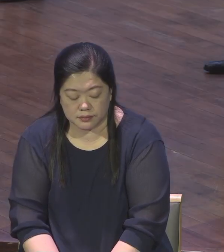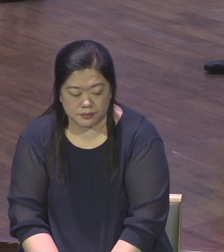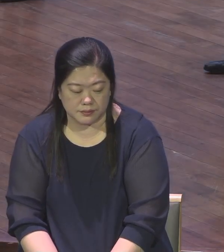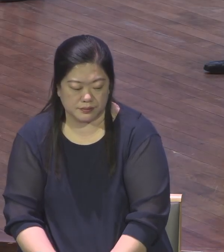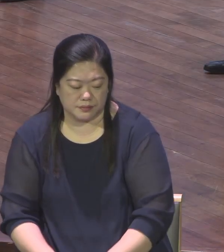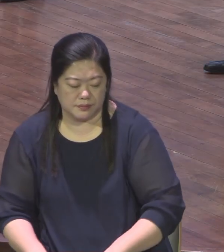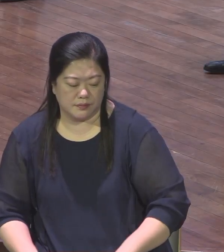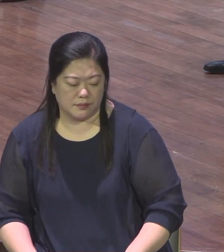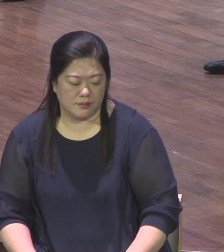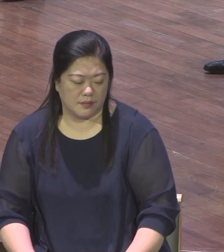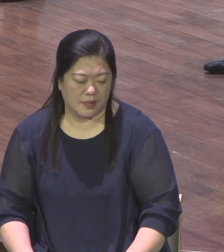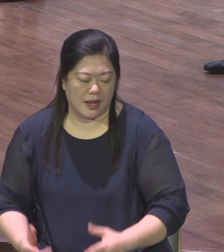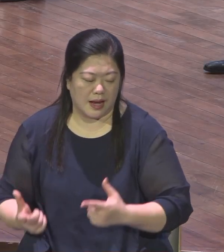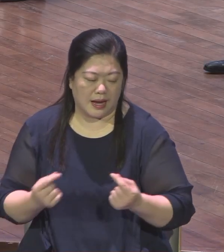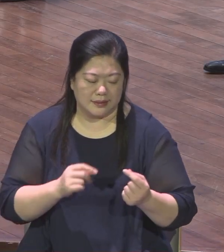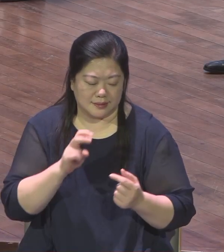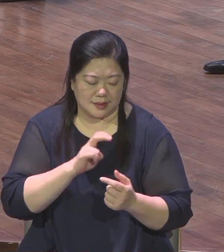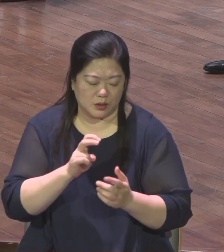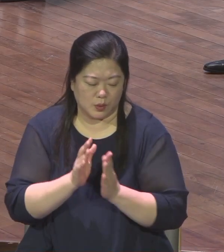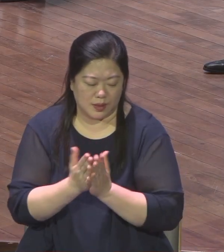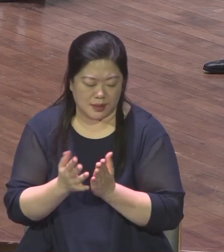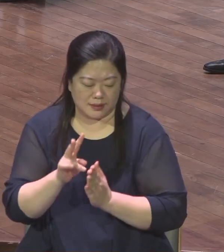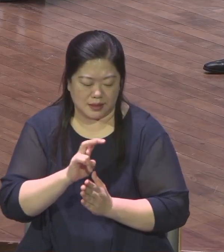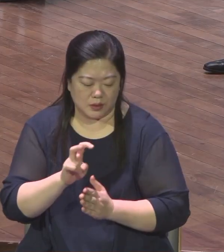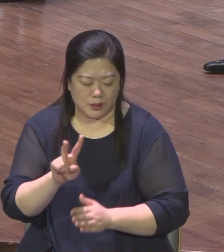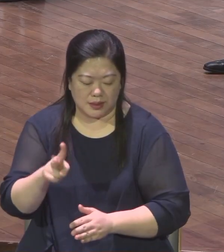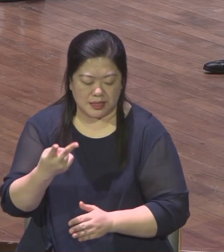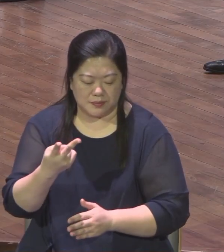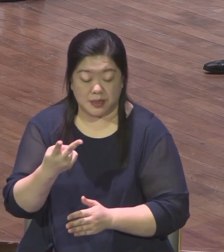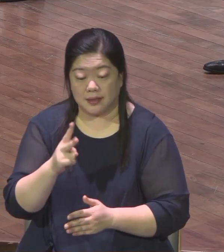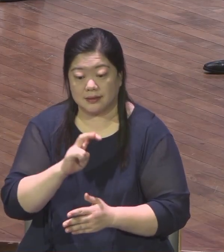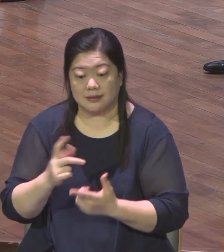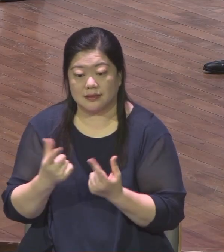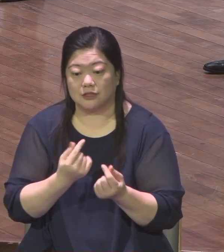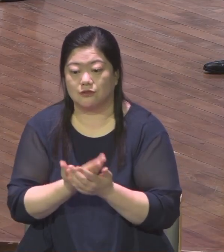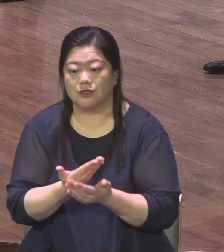누가 200장을 부르겠습니다. 달고 오면 그 말씀 생명의 말씀.